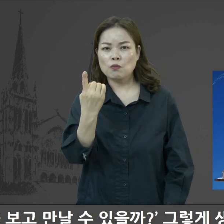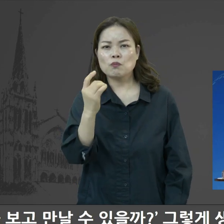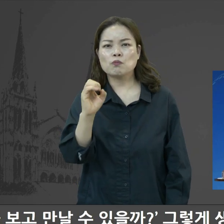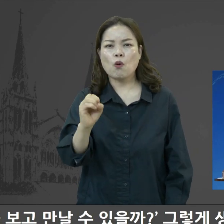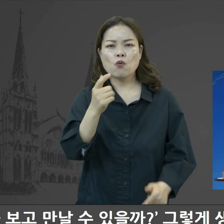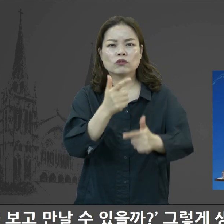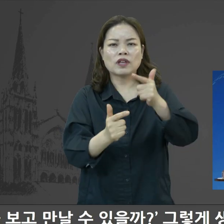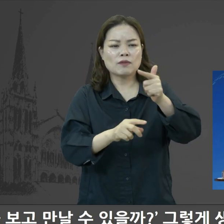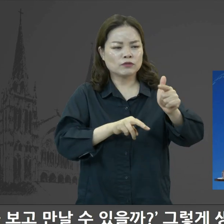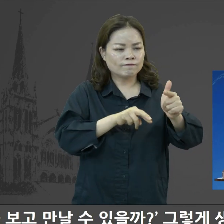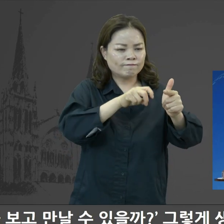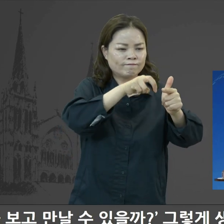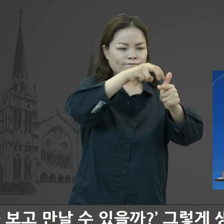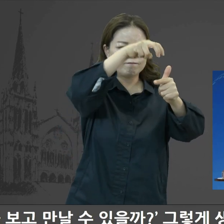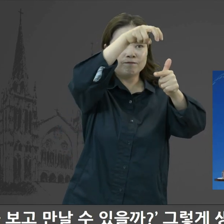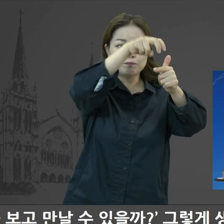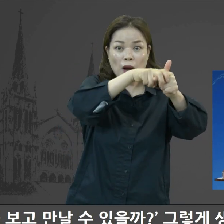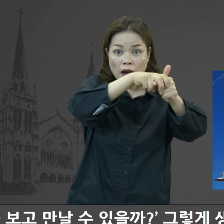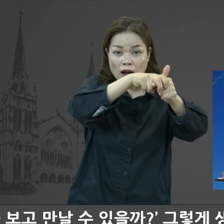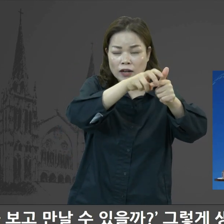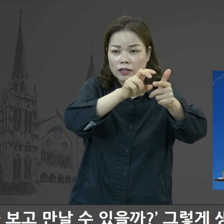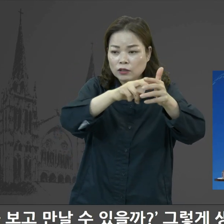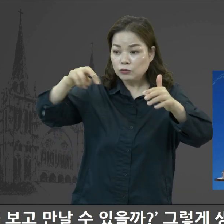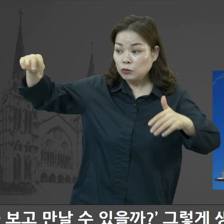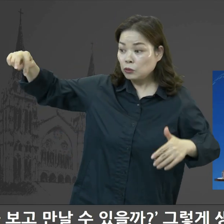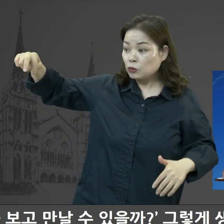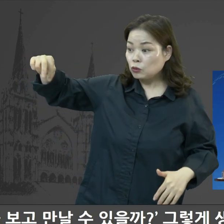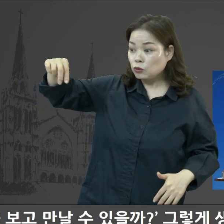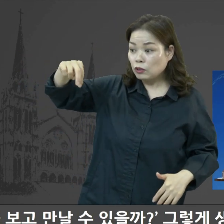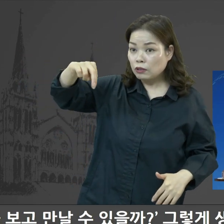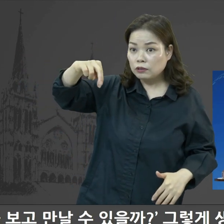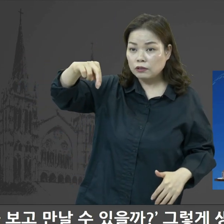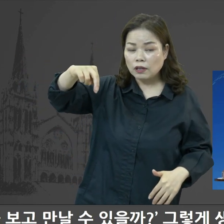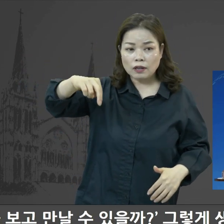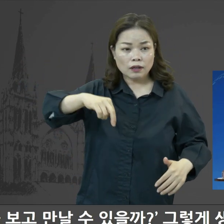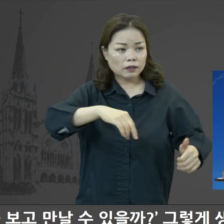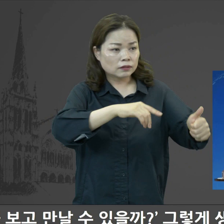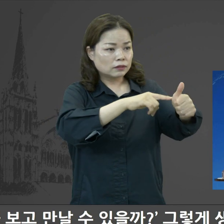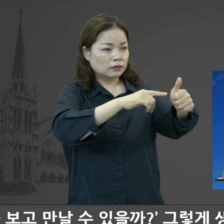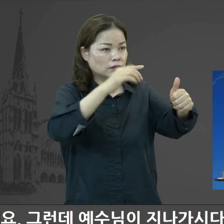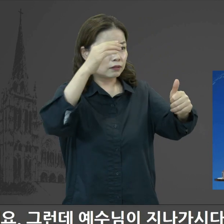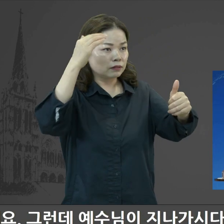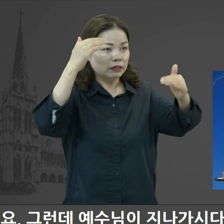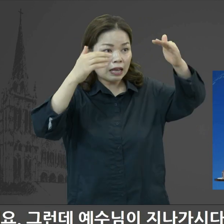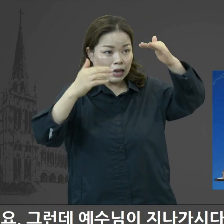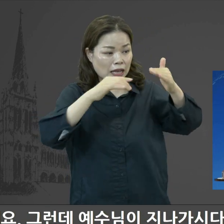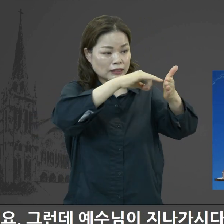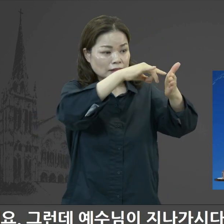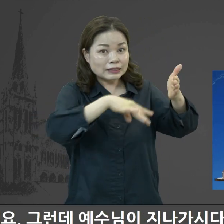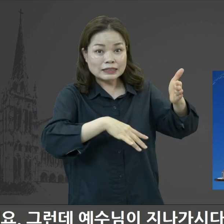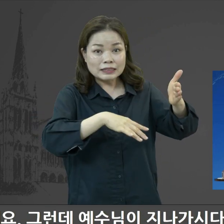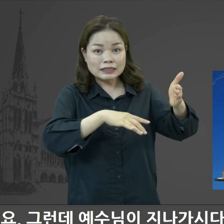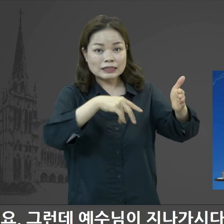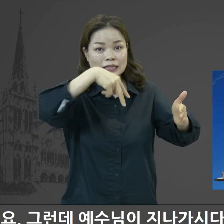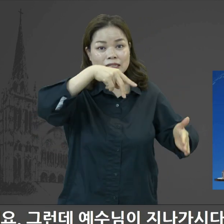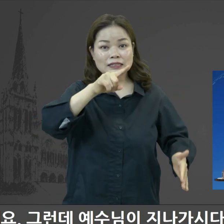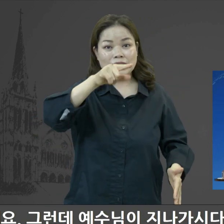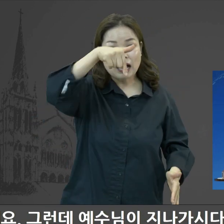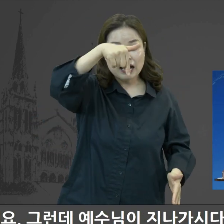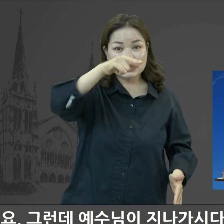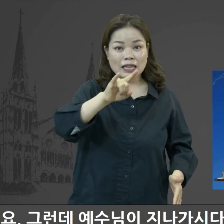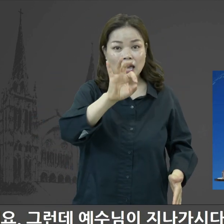거예요. 그런데 예수님이 지나가시다가 삭개오야 하고 자기 이름을 부를 거라고는 생각도 못한